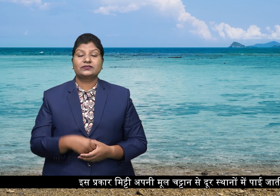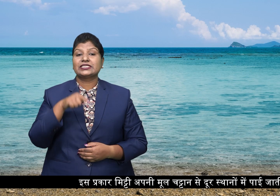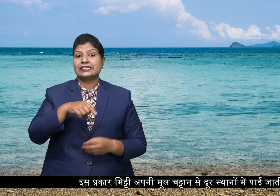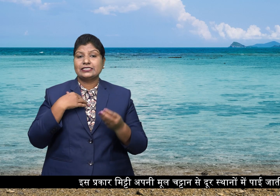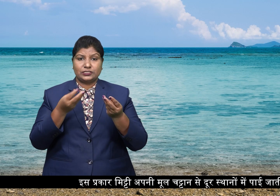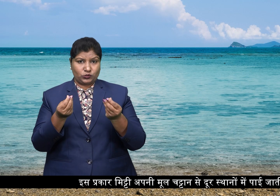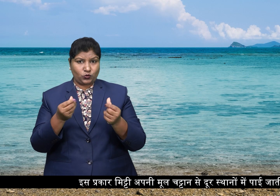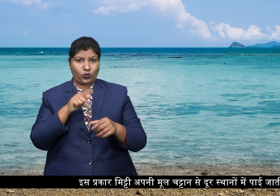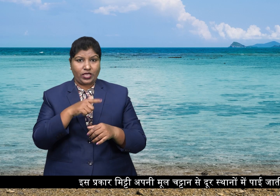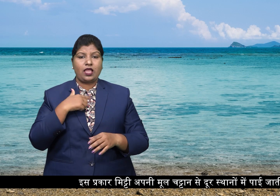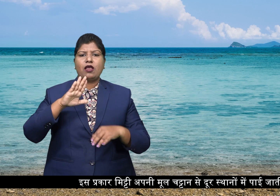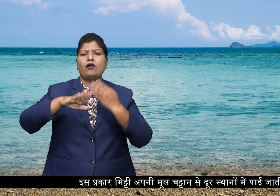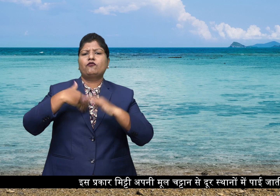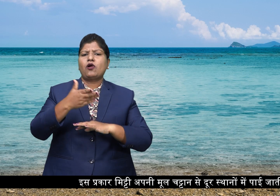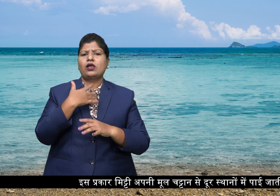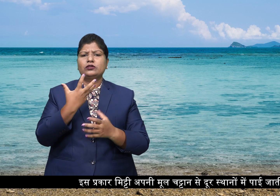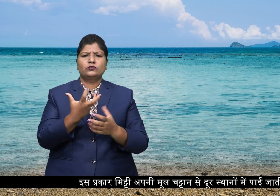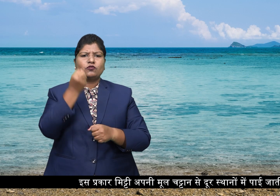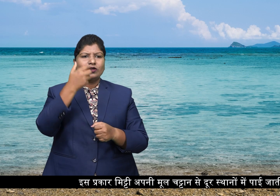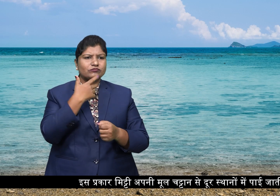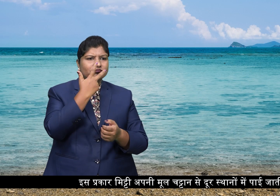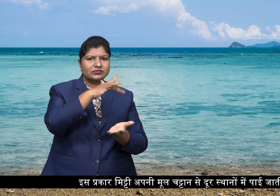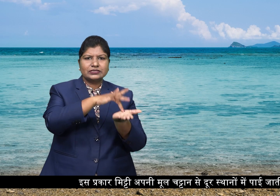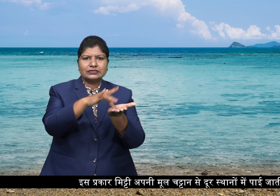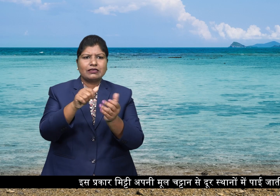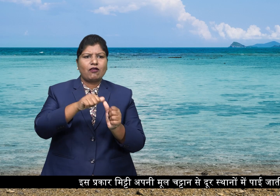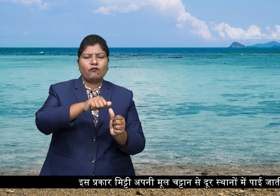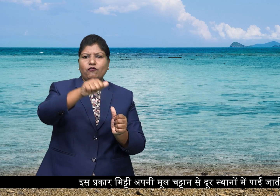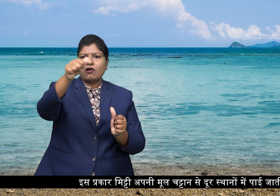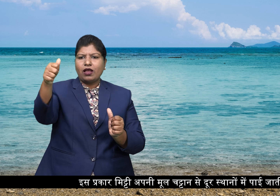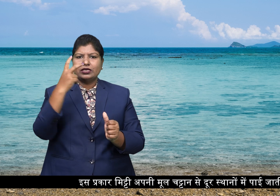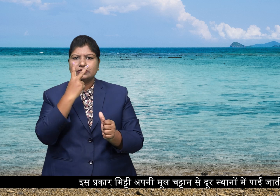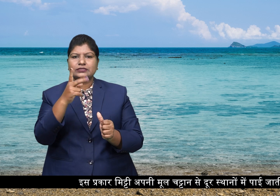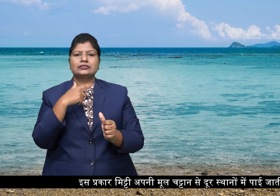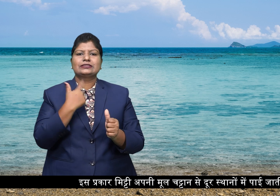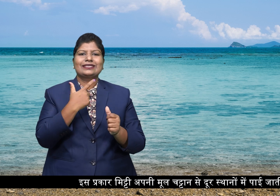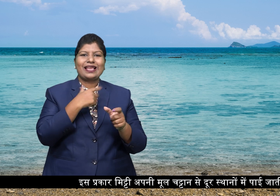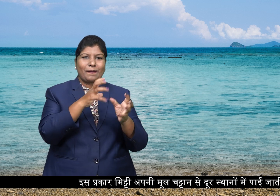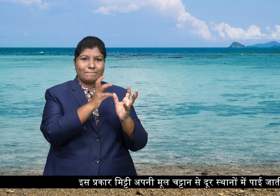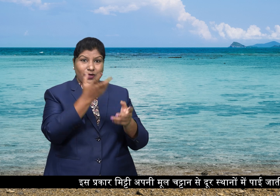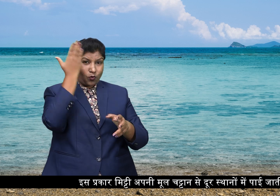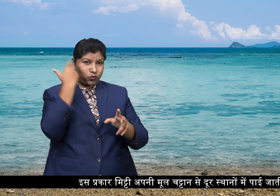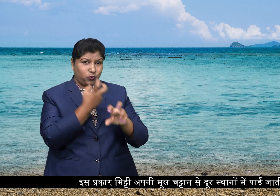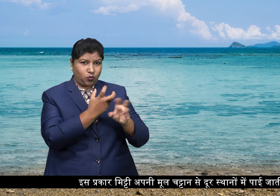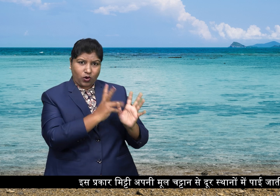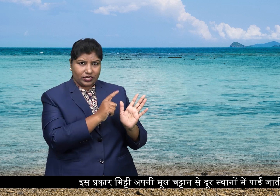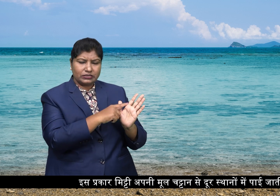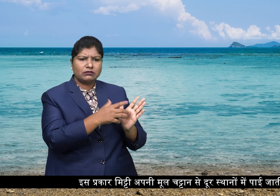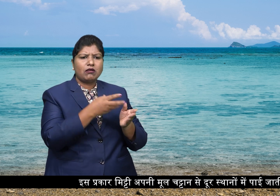इस प्रकार मिट्टी अपनी मूल चट्टान से दूर स्थानों में पाई जाती है।